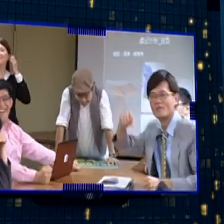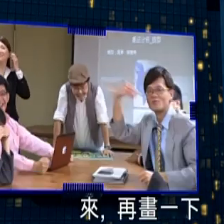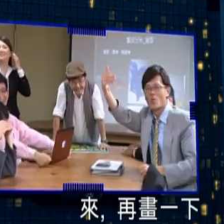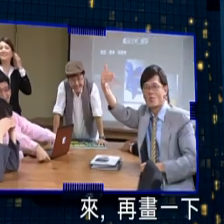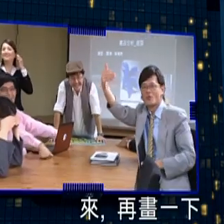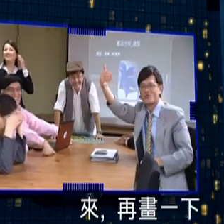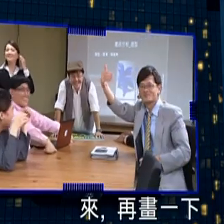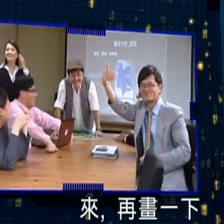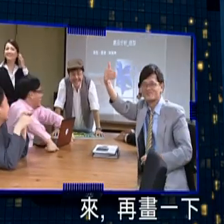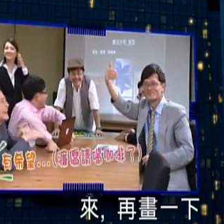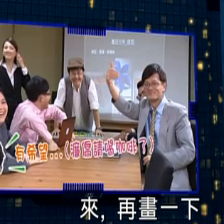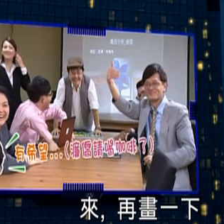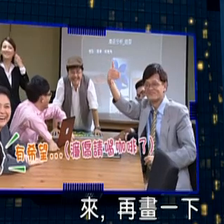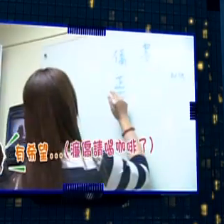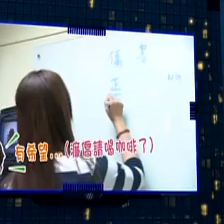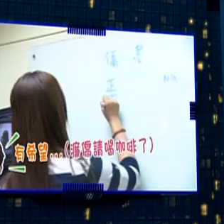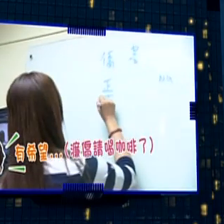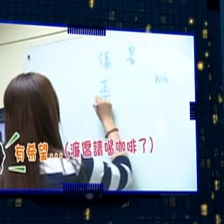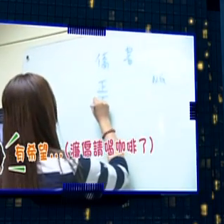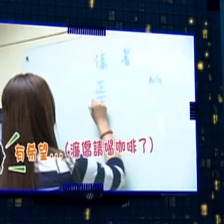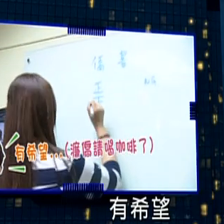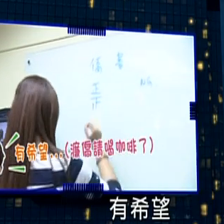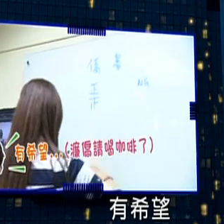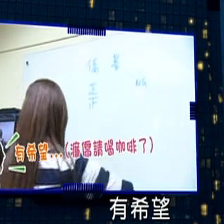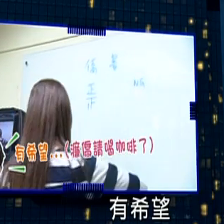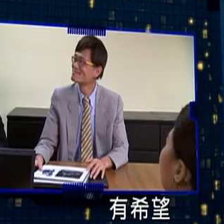来，再画一下。 有希望。